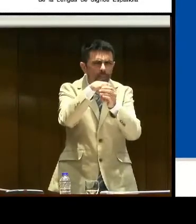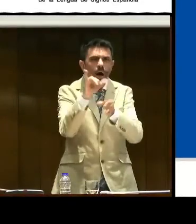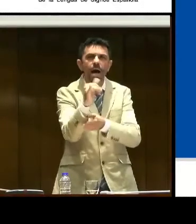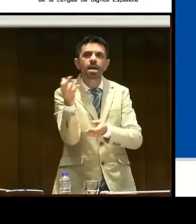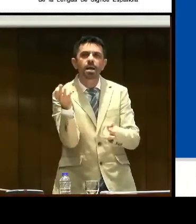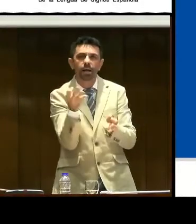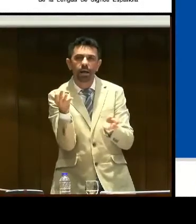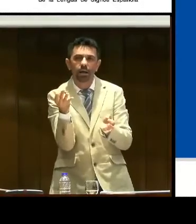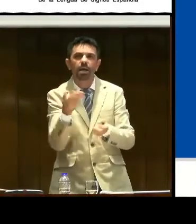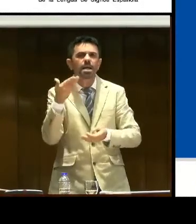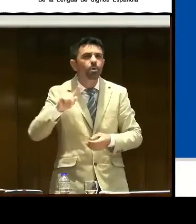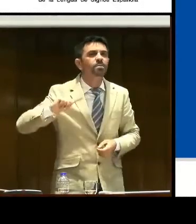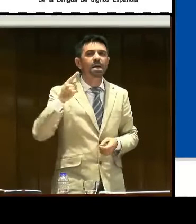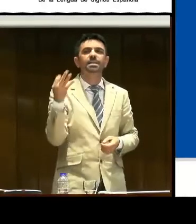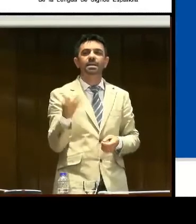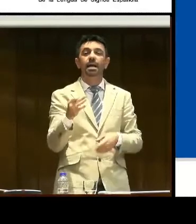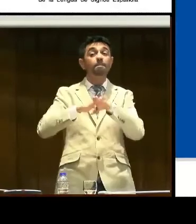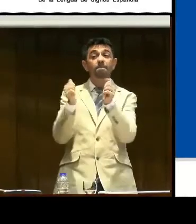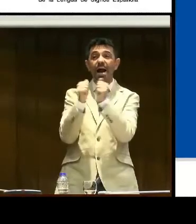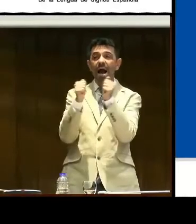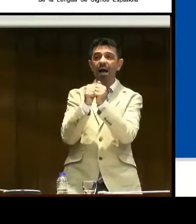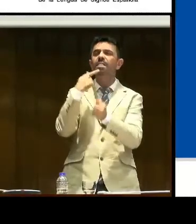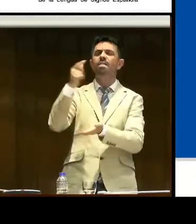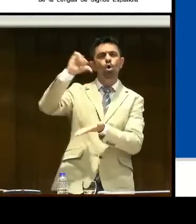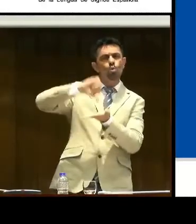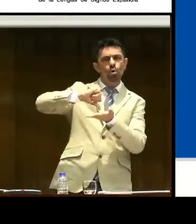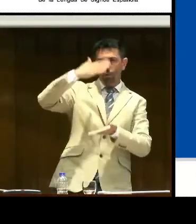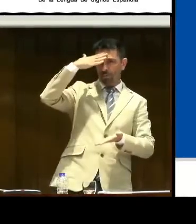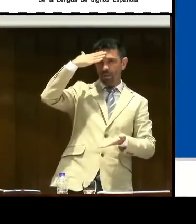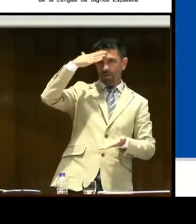modelo, el núcleo es la configuración.